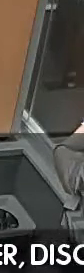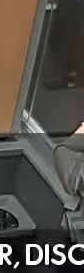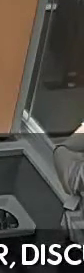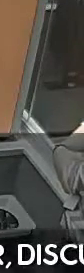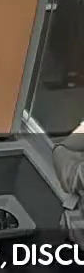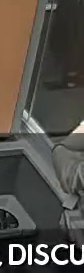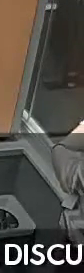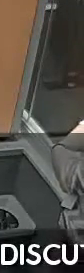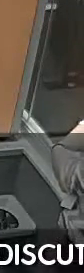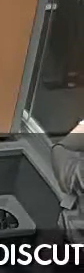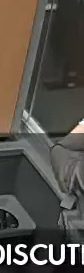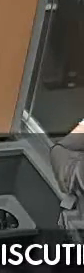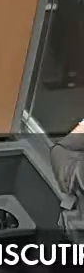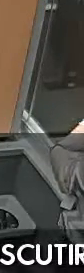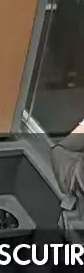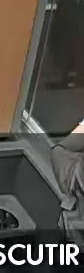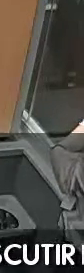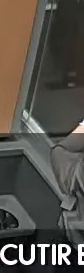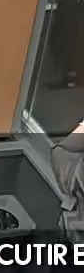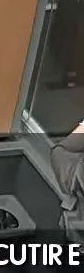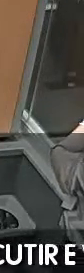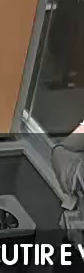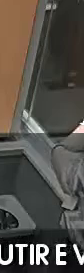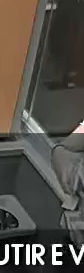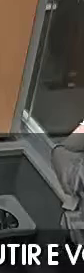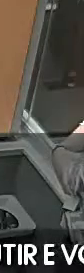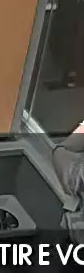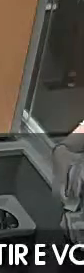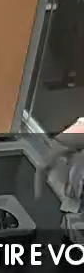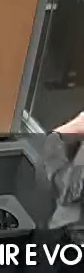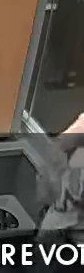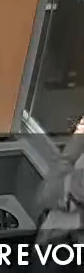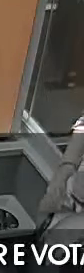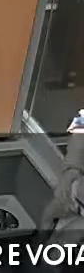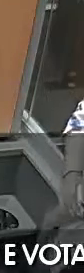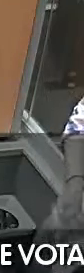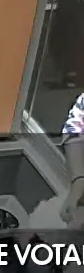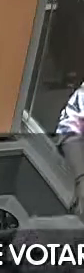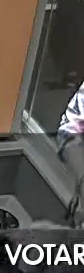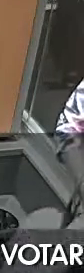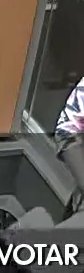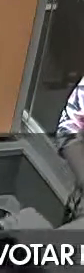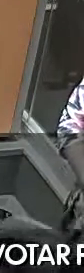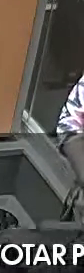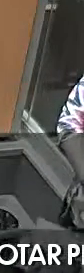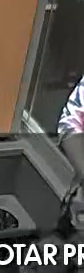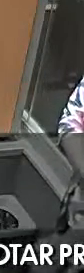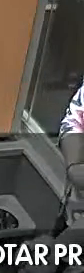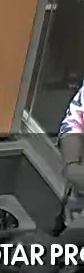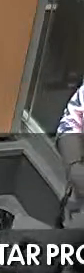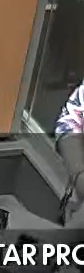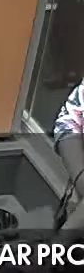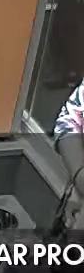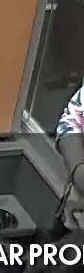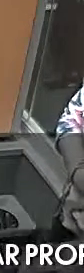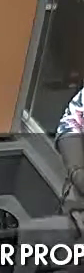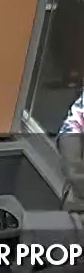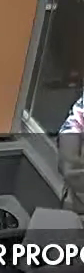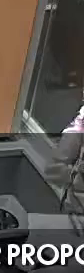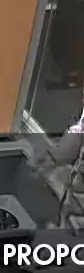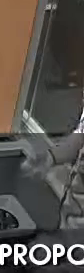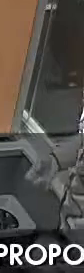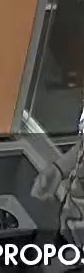Belo Horizonte até a região do Barreiro. Excelentíssimo senhor presidente da Comissão de Participação Popular, deputado que é subserve, requer do assinante nos termos do artigo 100,